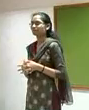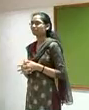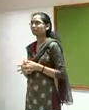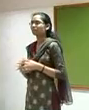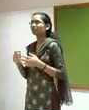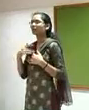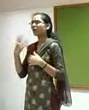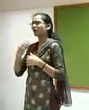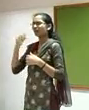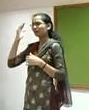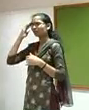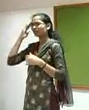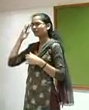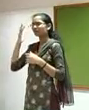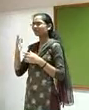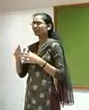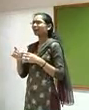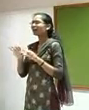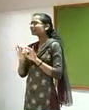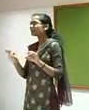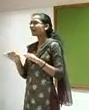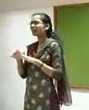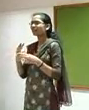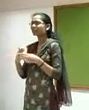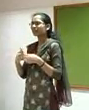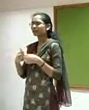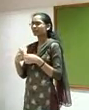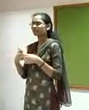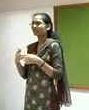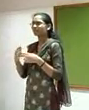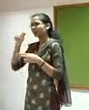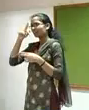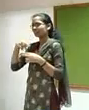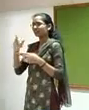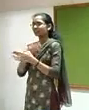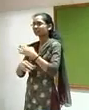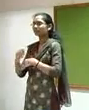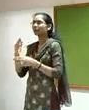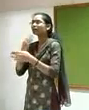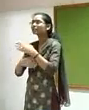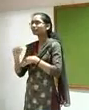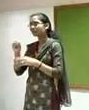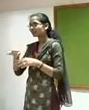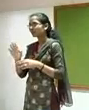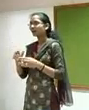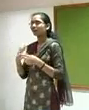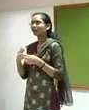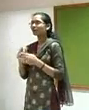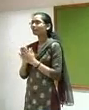हम सबको मालूम है कि जो grounds named हैं Indian Constitution में, उसमें disability नहीं है.